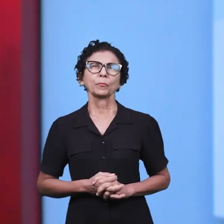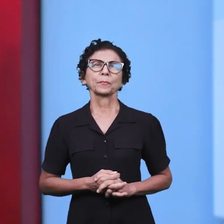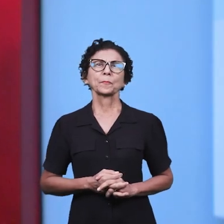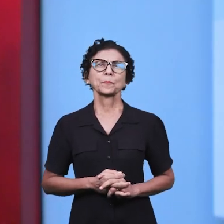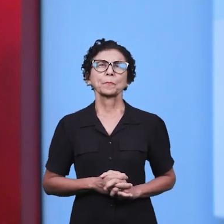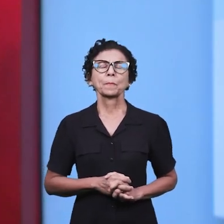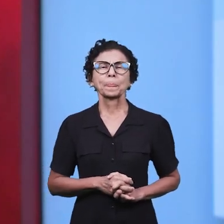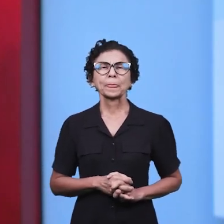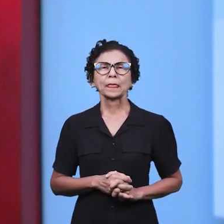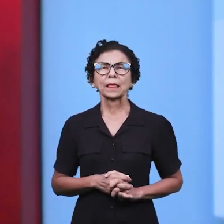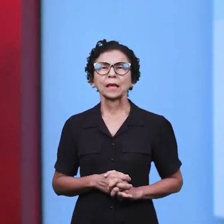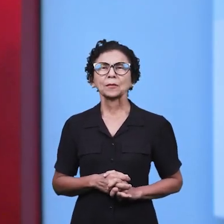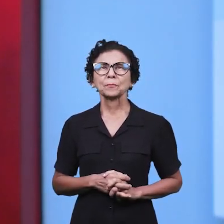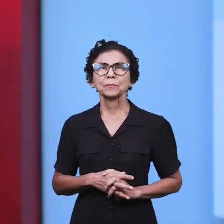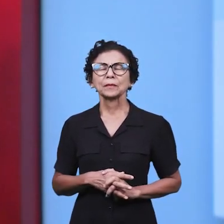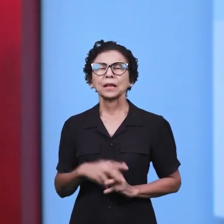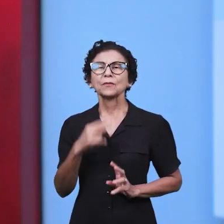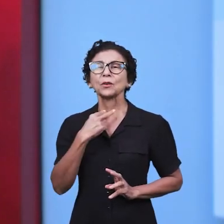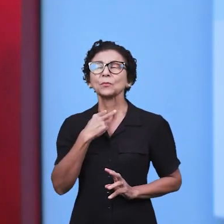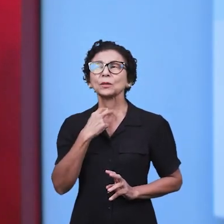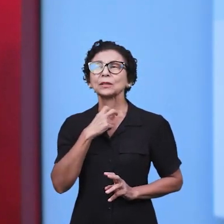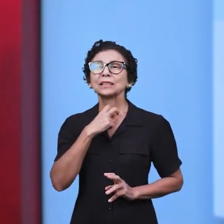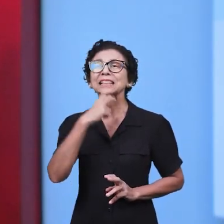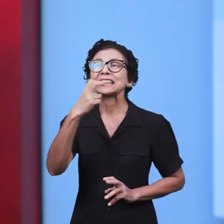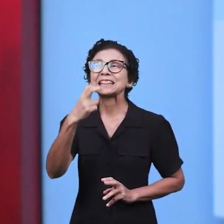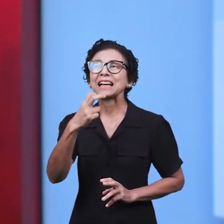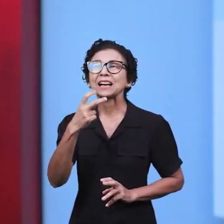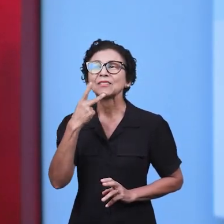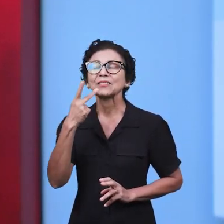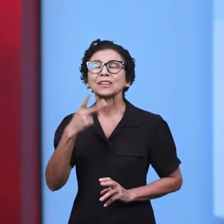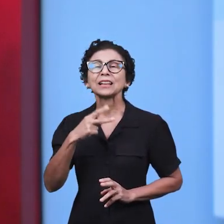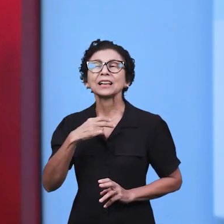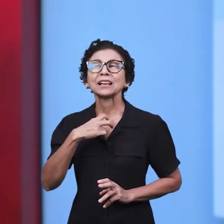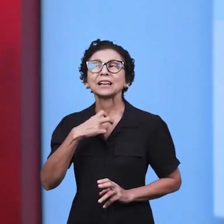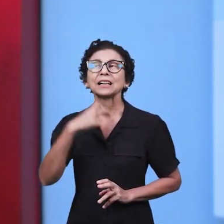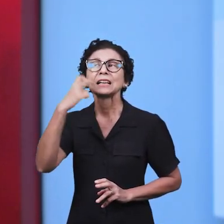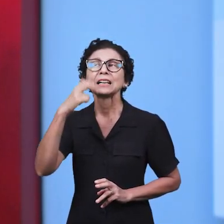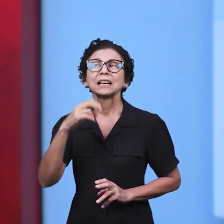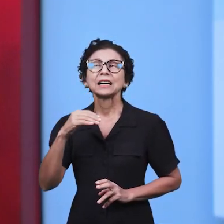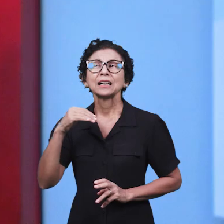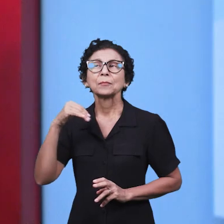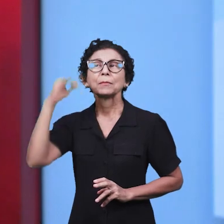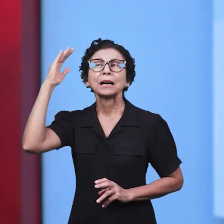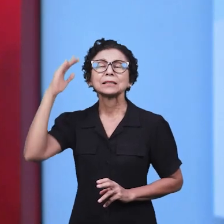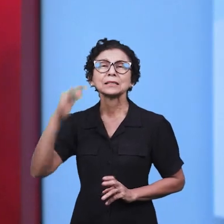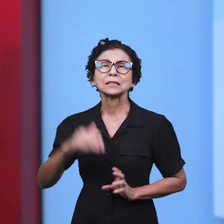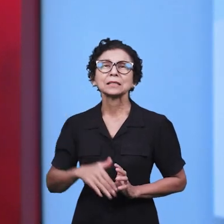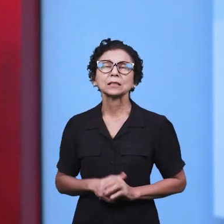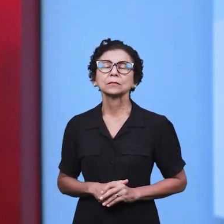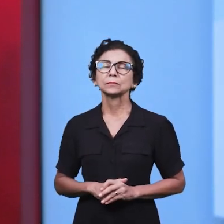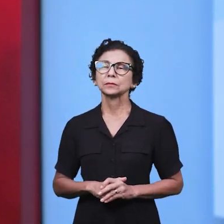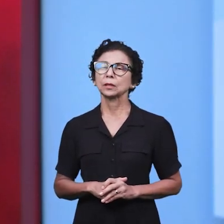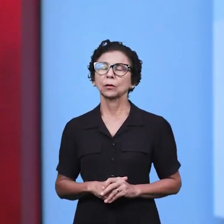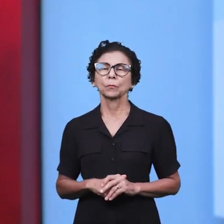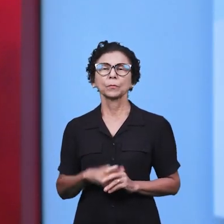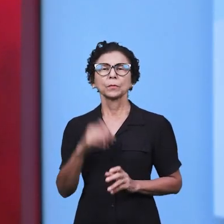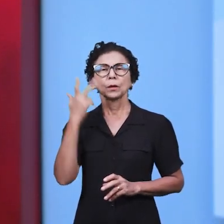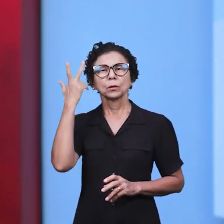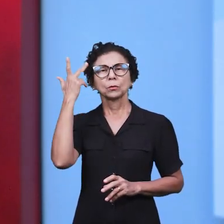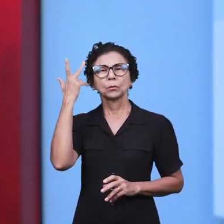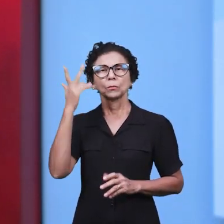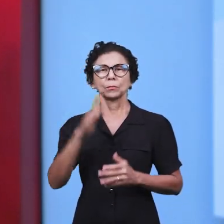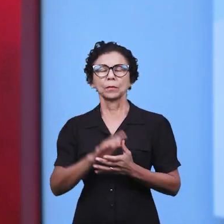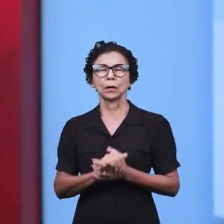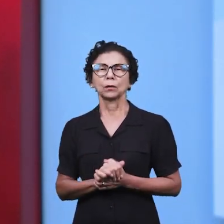vou falar um pouquinho mais alto. Não faça isso. O que você pode fazer? Falar na altura do